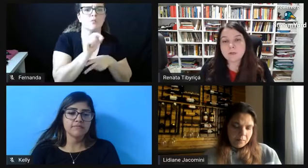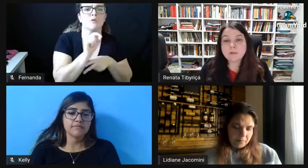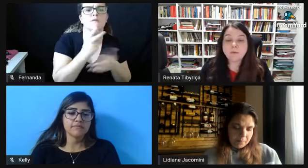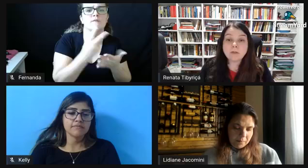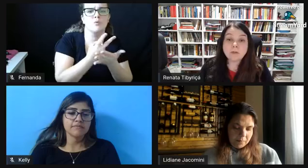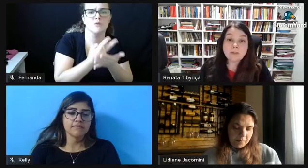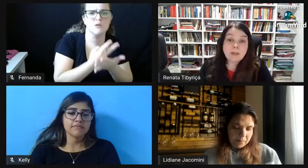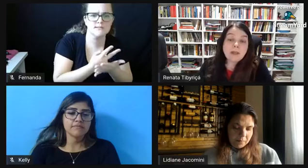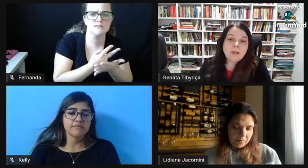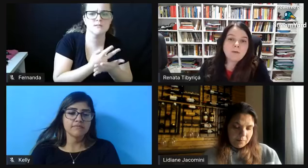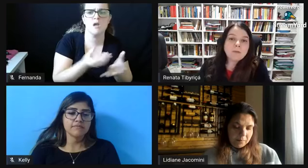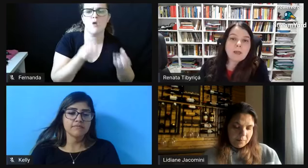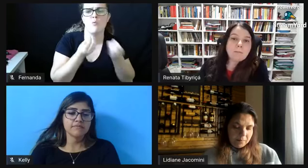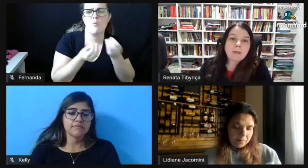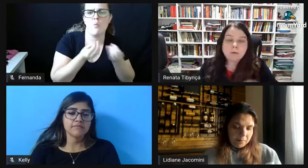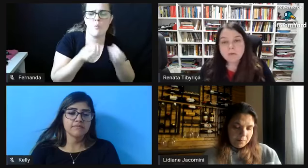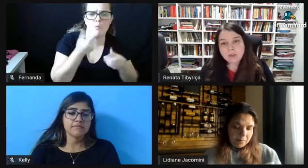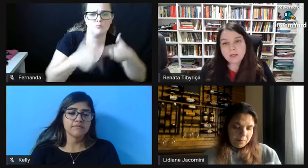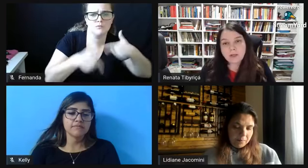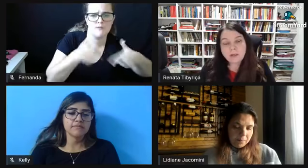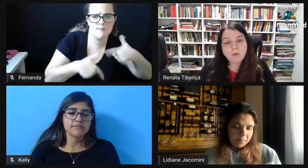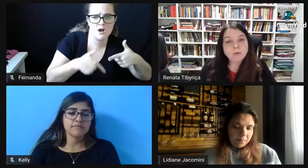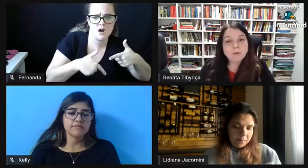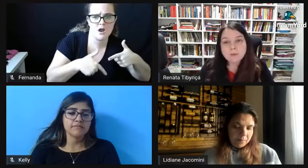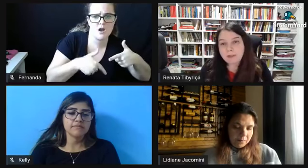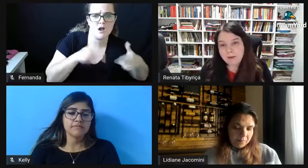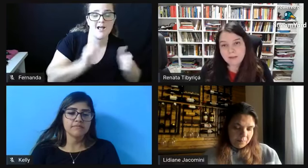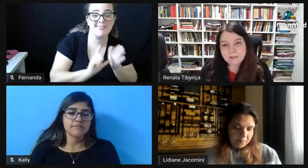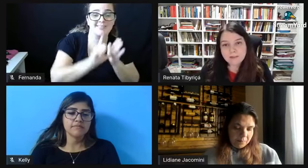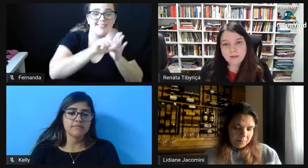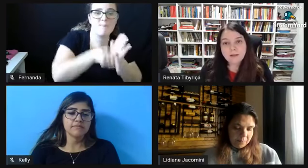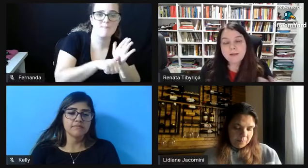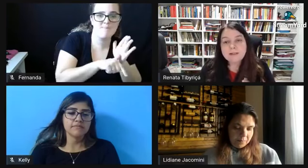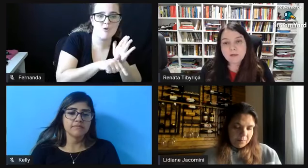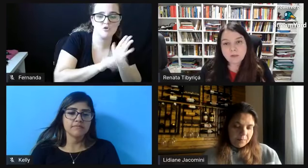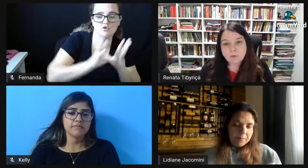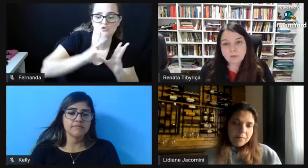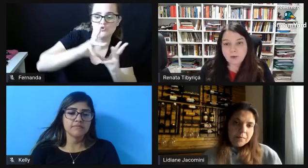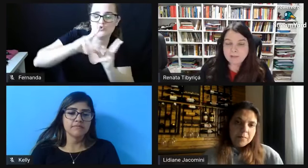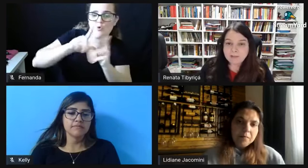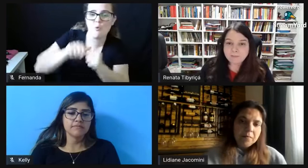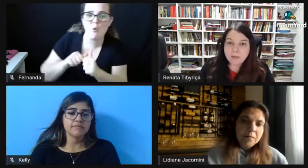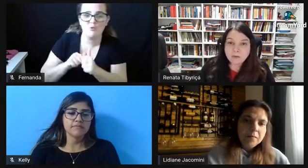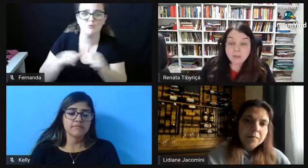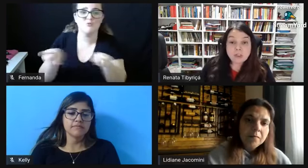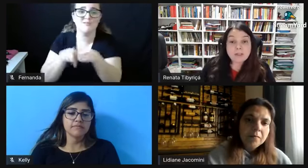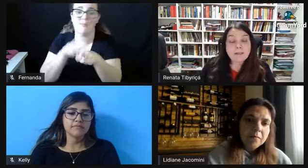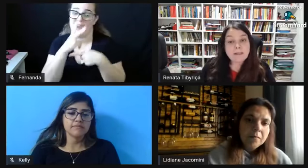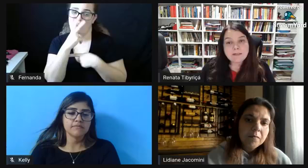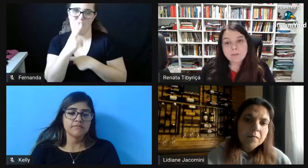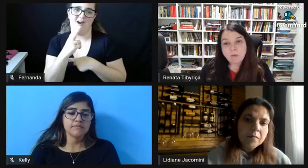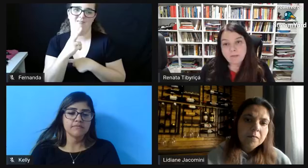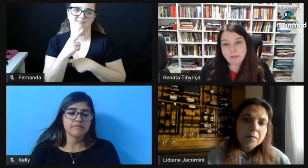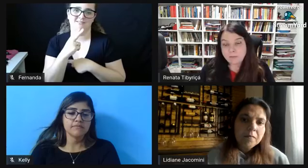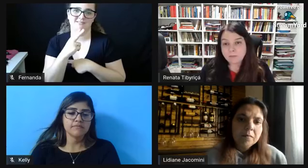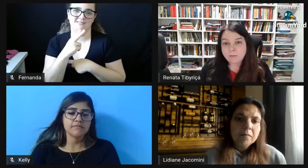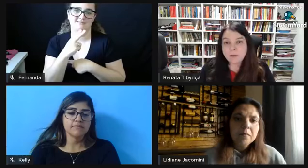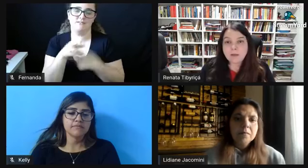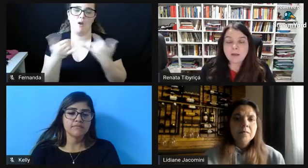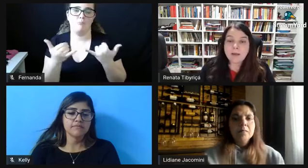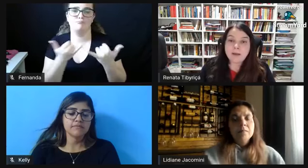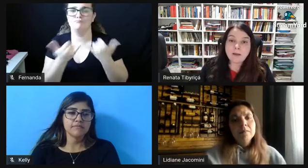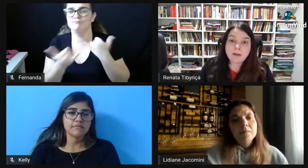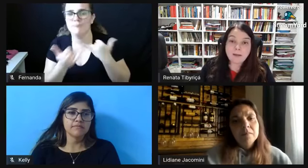essas outras situações, e vamos repercutir em todos os demais que sejam iguais. Então, a gente está nesse